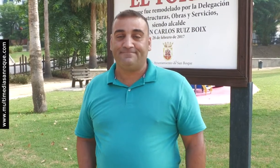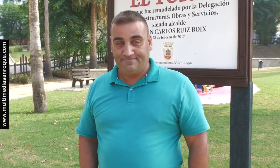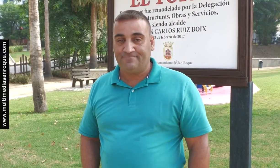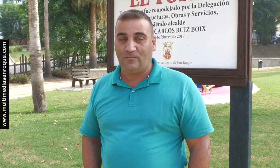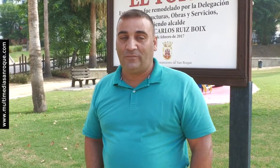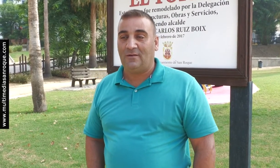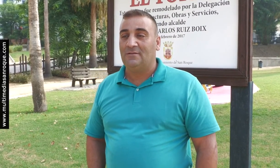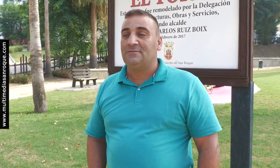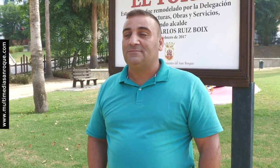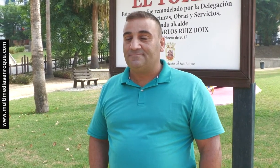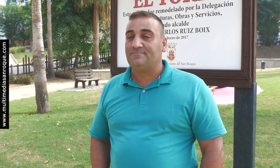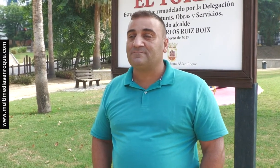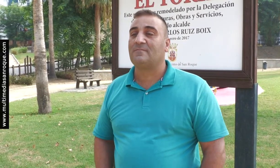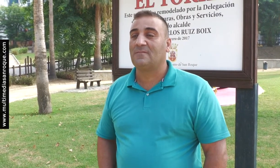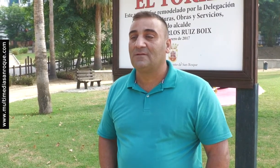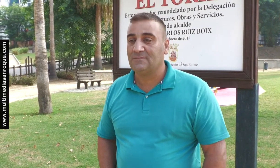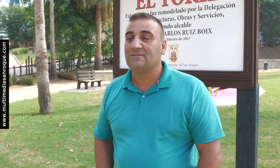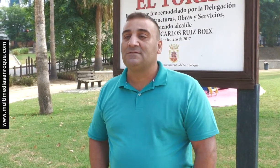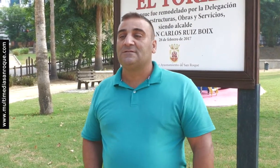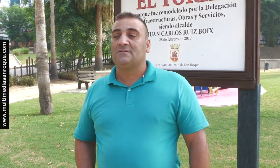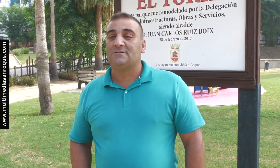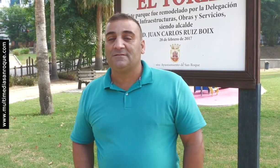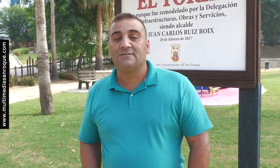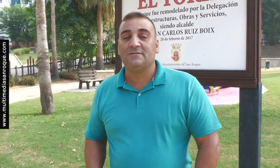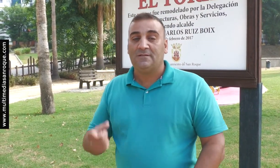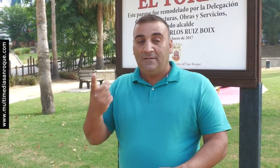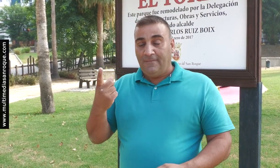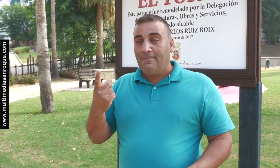muchas personas sordas incluso han fallecido por la falta de información